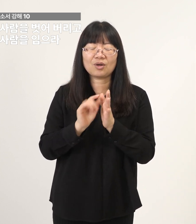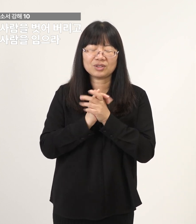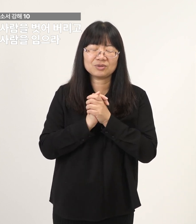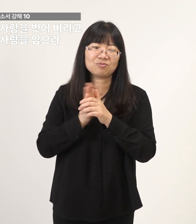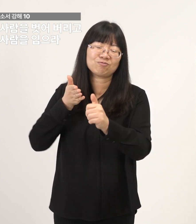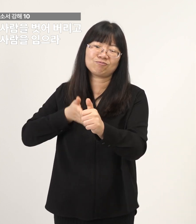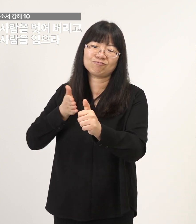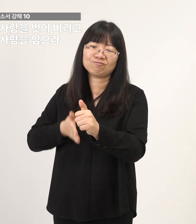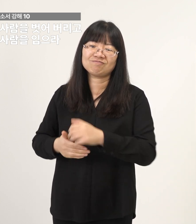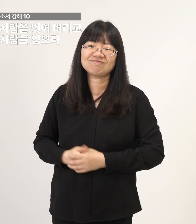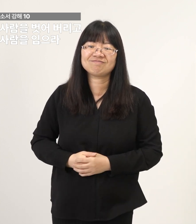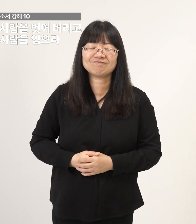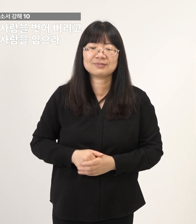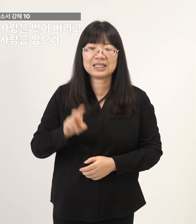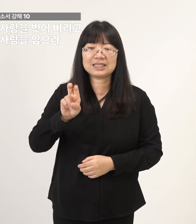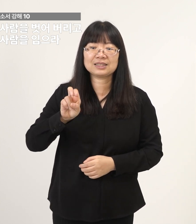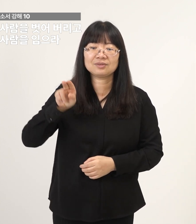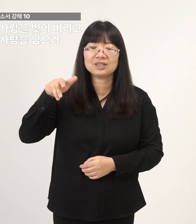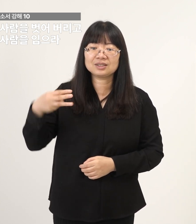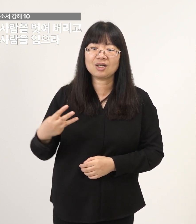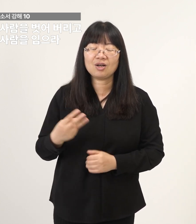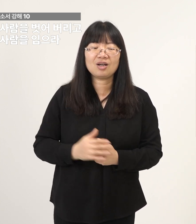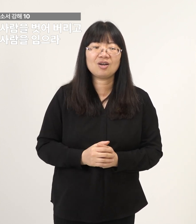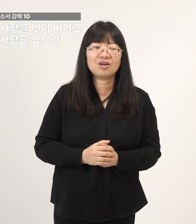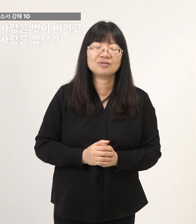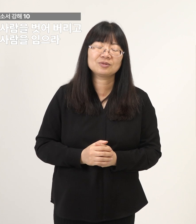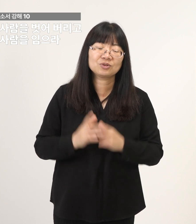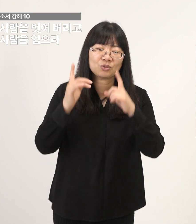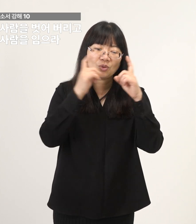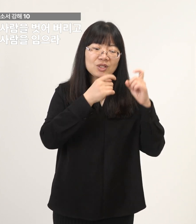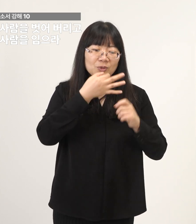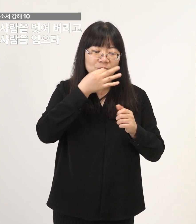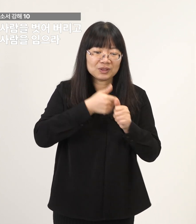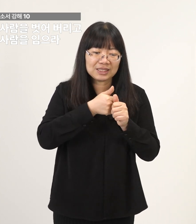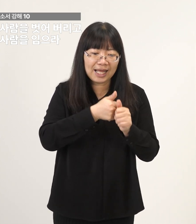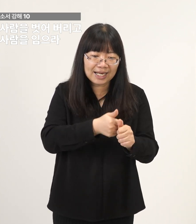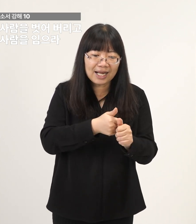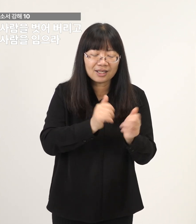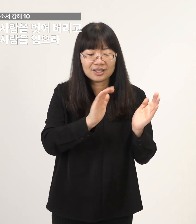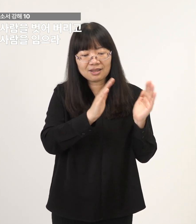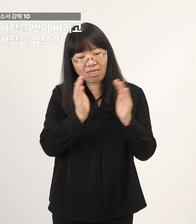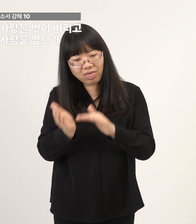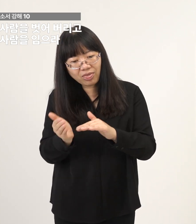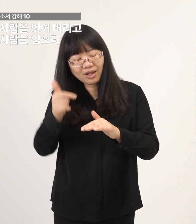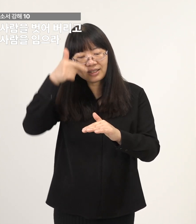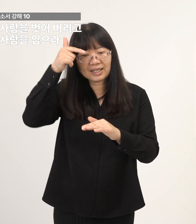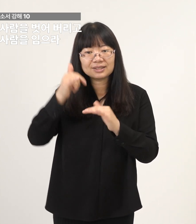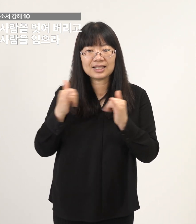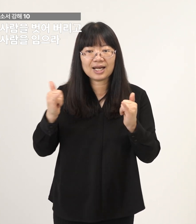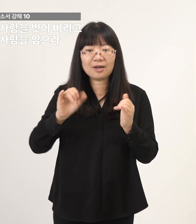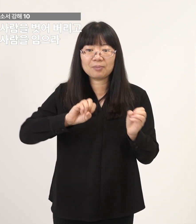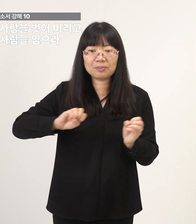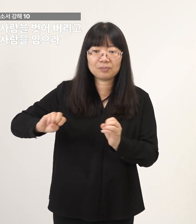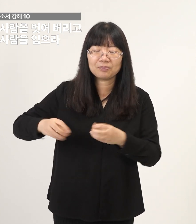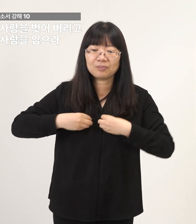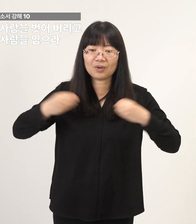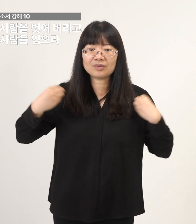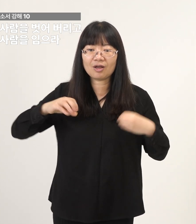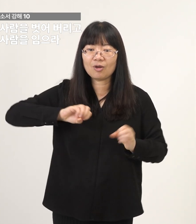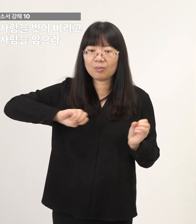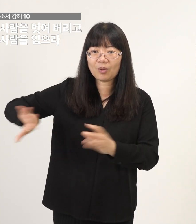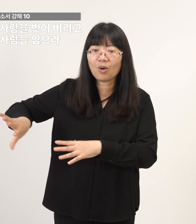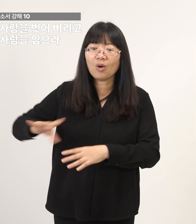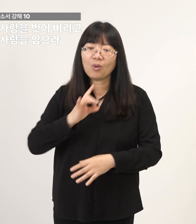22절을 볼까요? 너희는 유혹의 욕심을 따라 썩어져가는 구습을 따르는 옛사람을 벗어버리고 오직